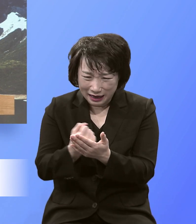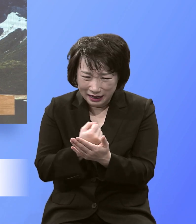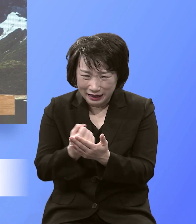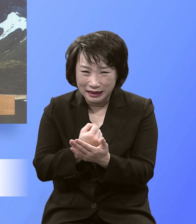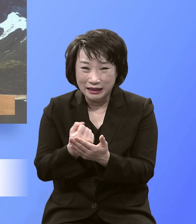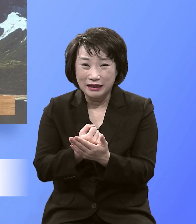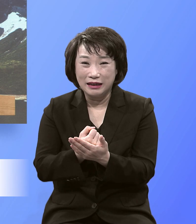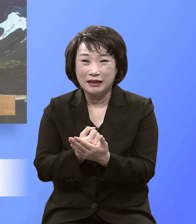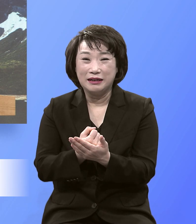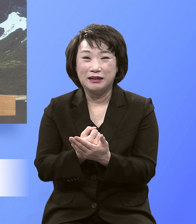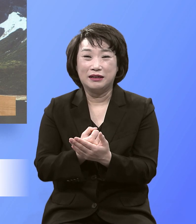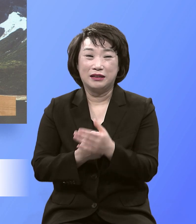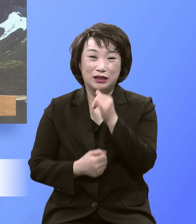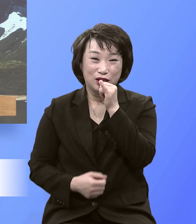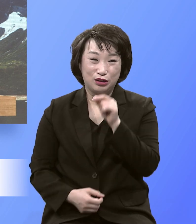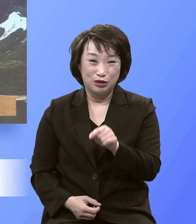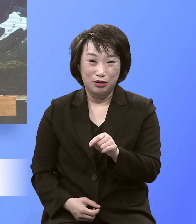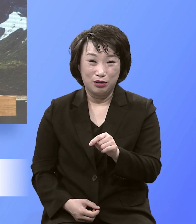불른 그 마음,